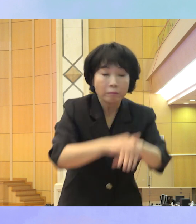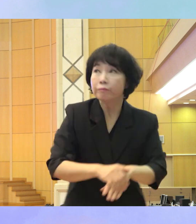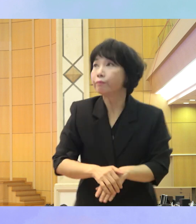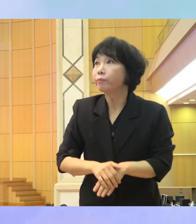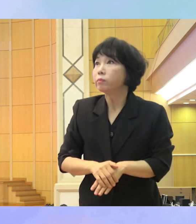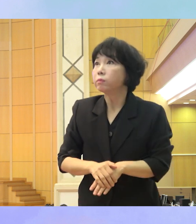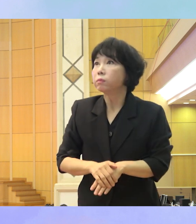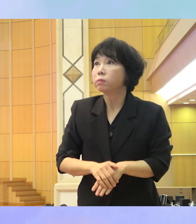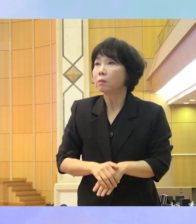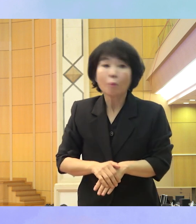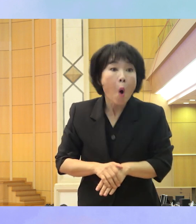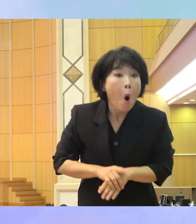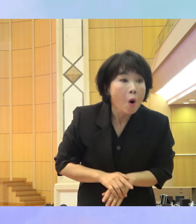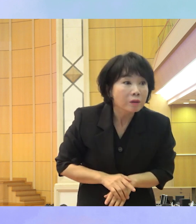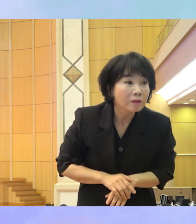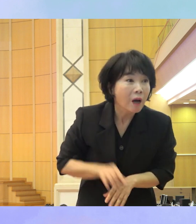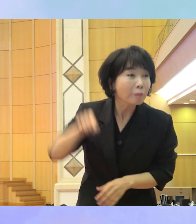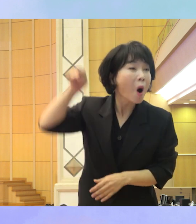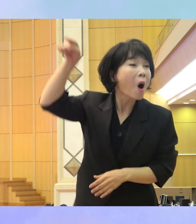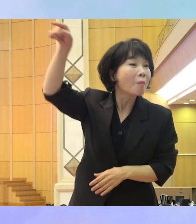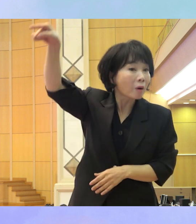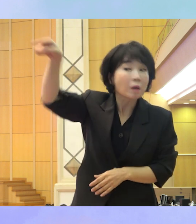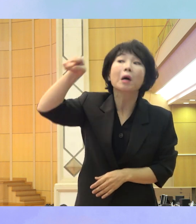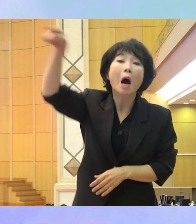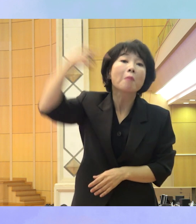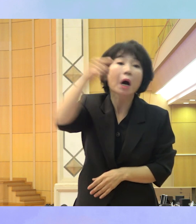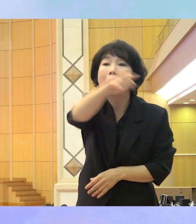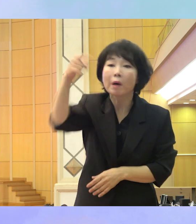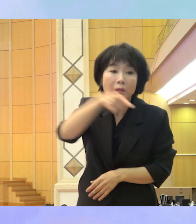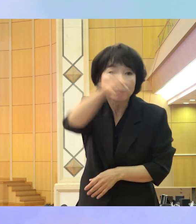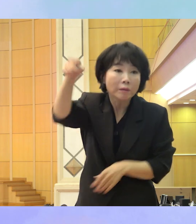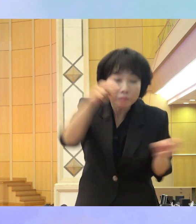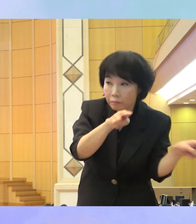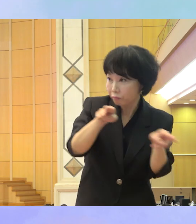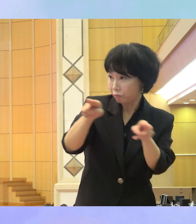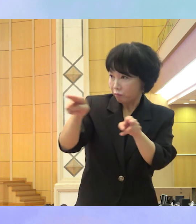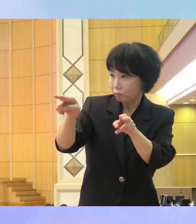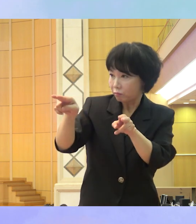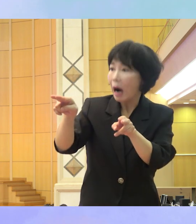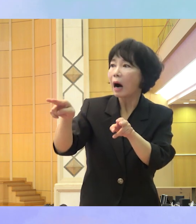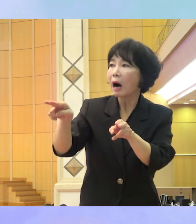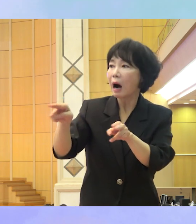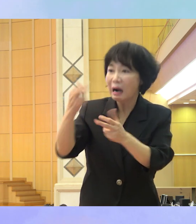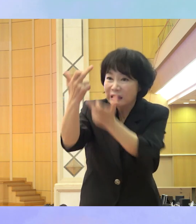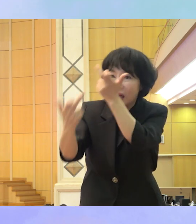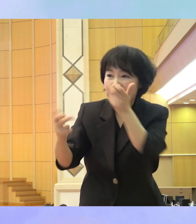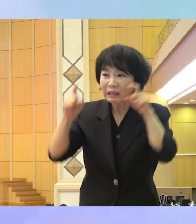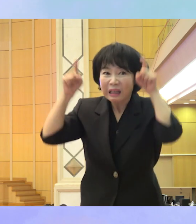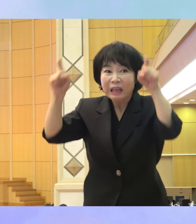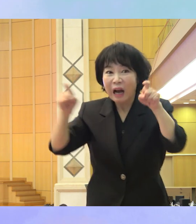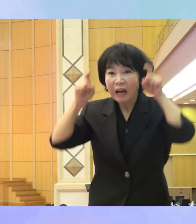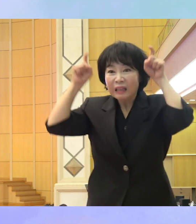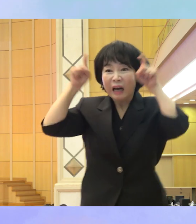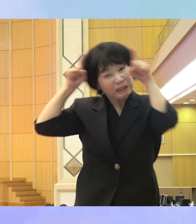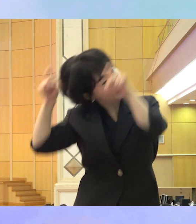그리고 저쪽 산기슭을 봐라. 그쪽을 봤더니 산양이 넝쿨에 뿔이 걸려